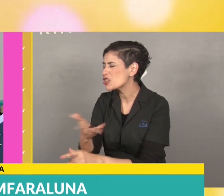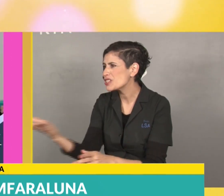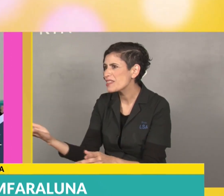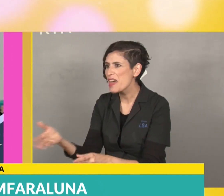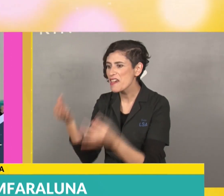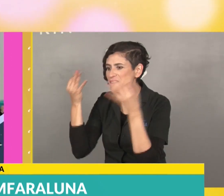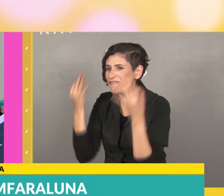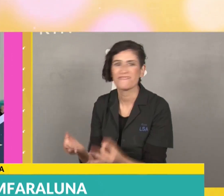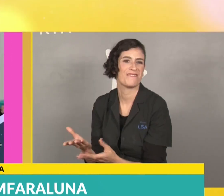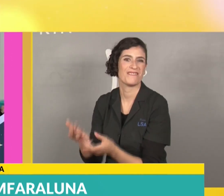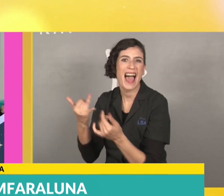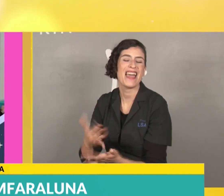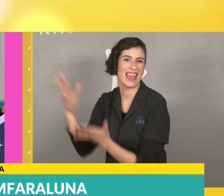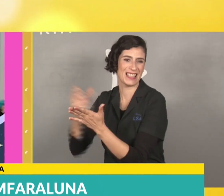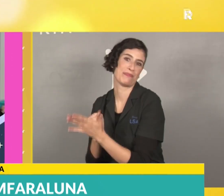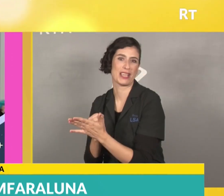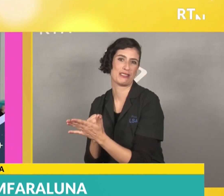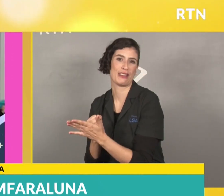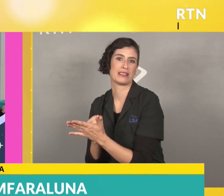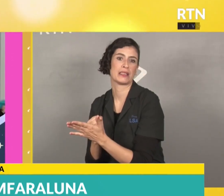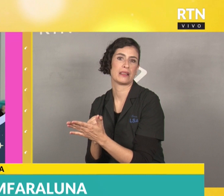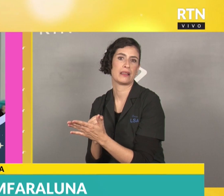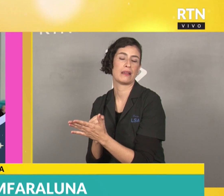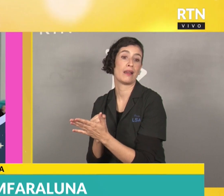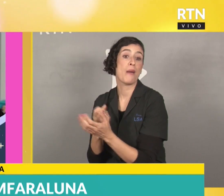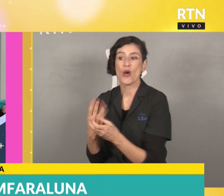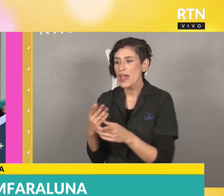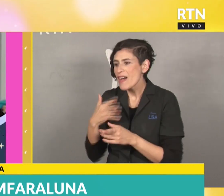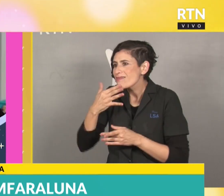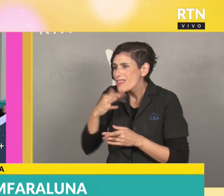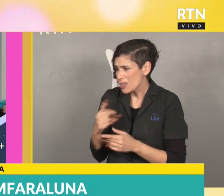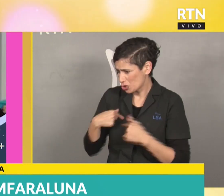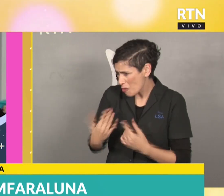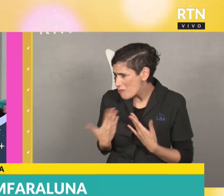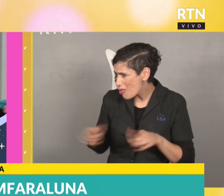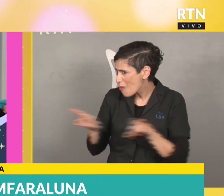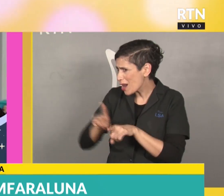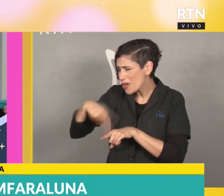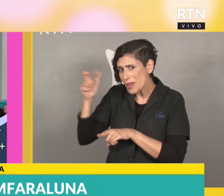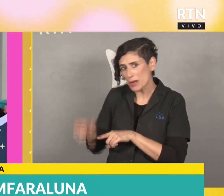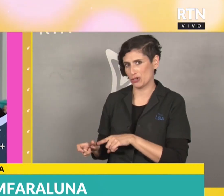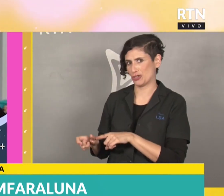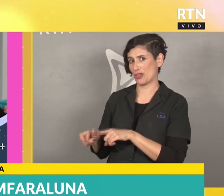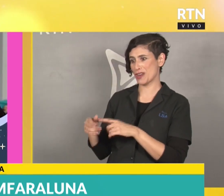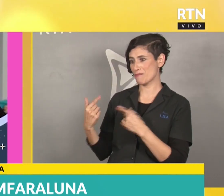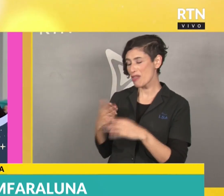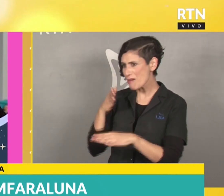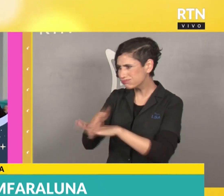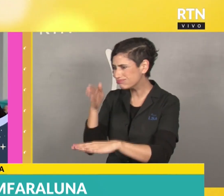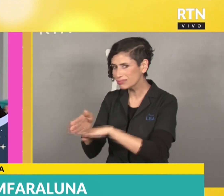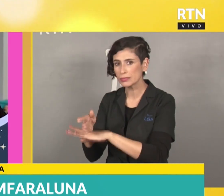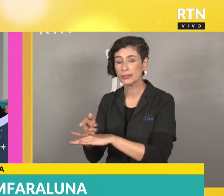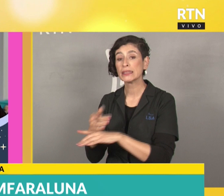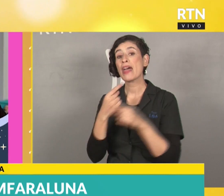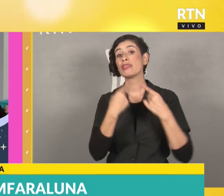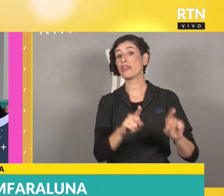es un chico que tiene todas las posibilidades de desarrollarse igual que todos los demás. Bien. Diferente es cuando la familia no